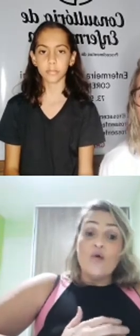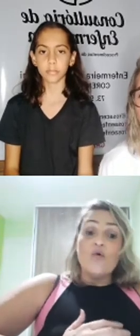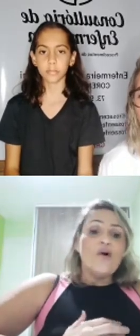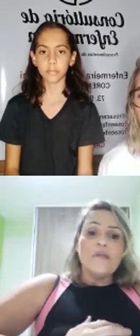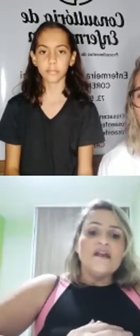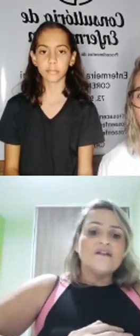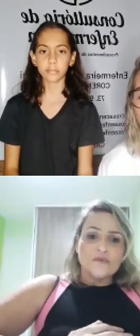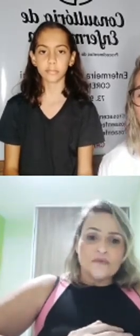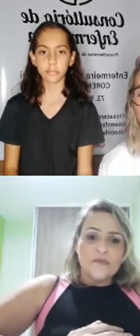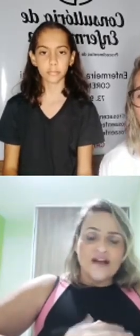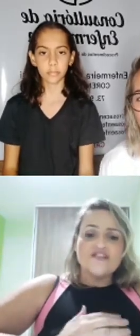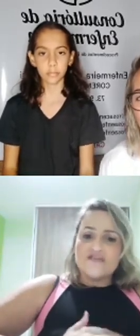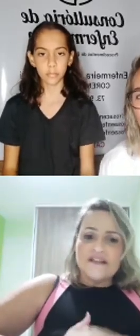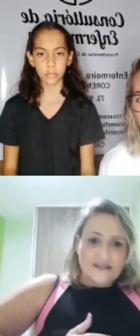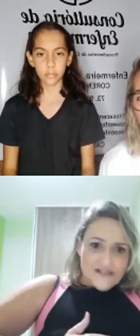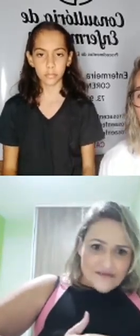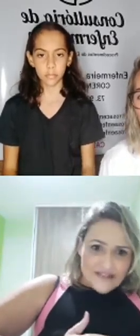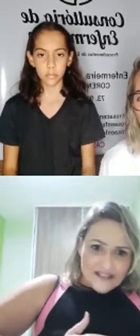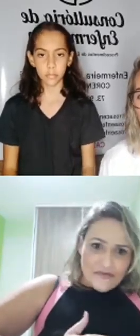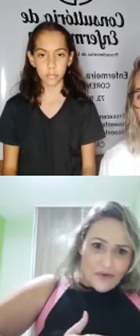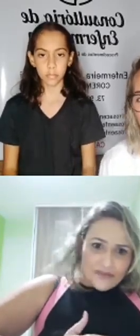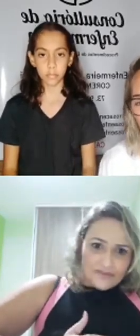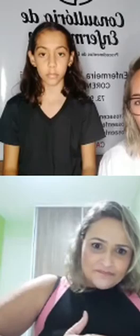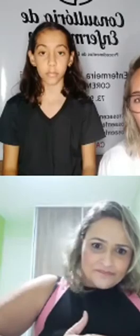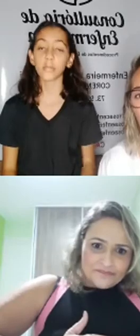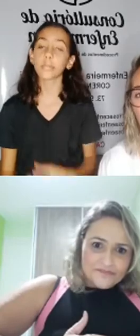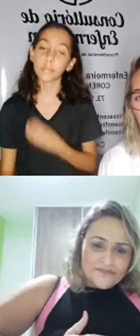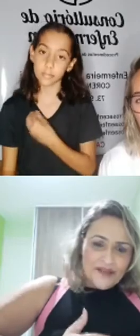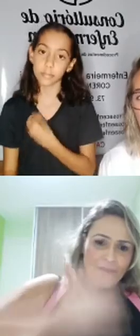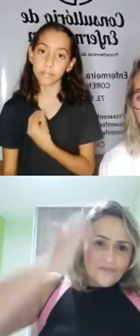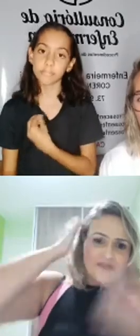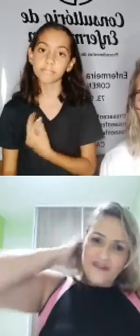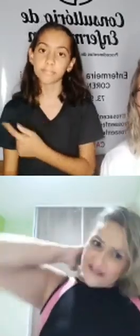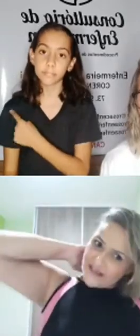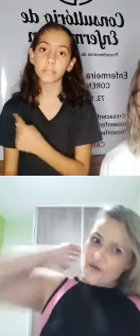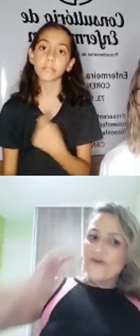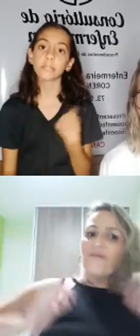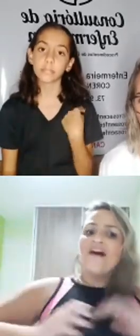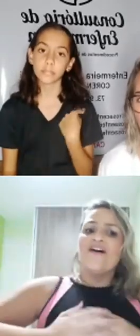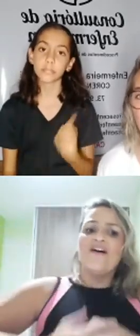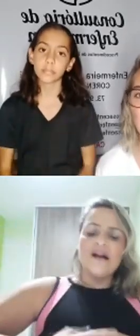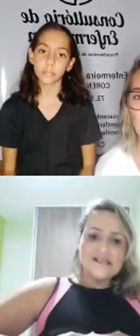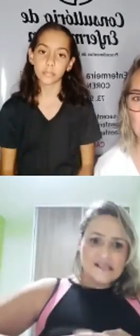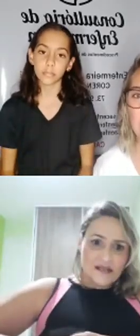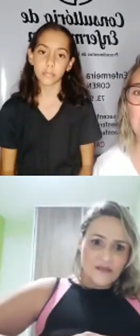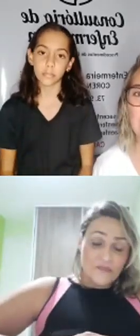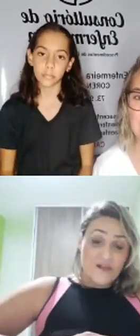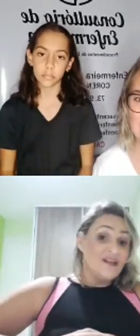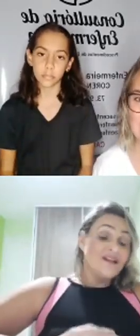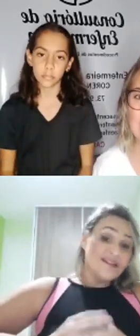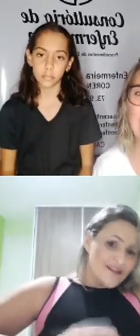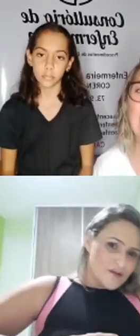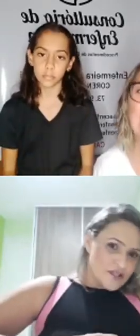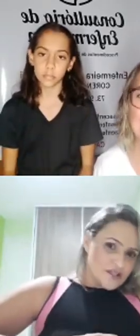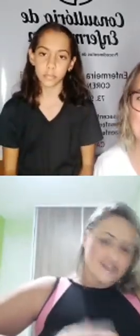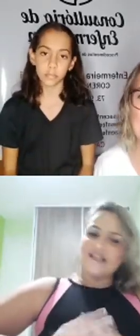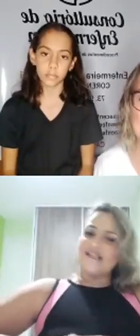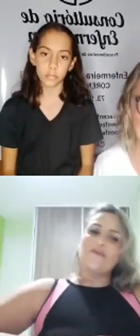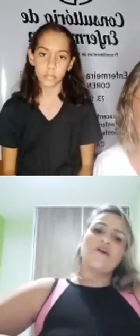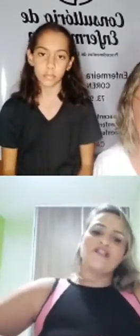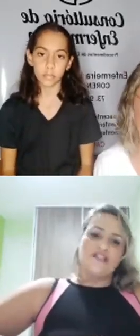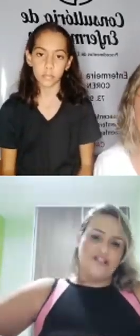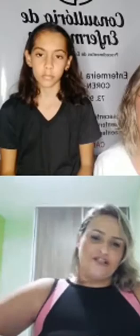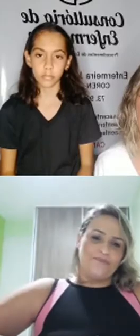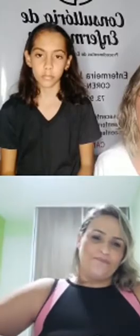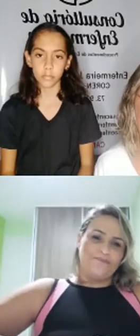em algum momento a gente vai ter nossa vida de volta, né? Exato. Esse é o meu maior anseio. E Deus, gente, está sempre